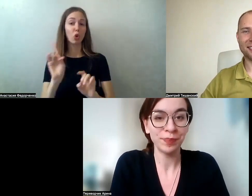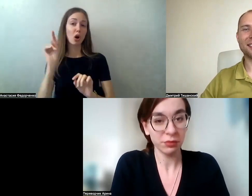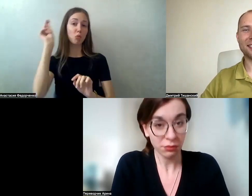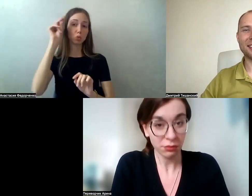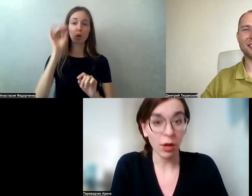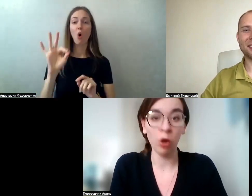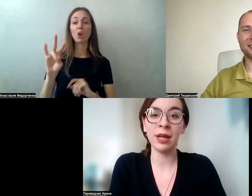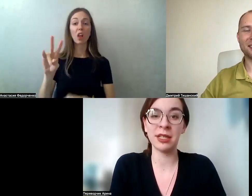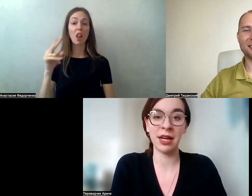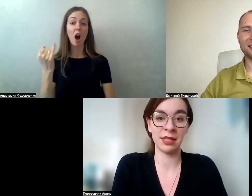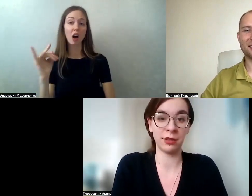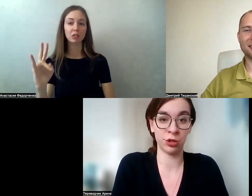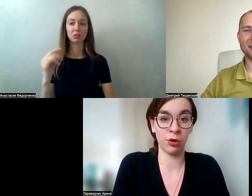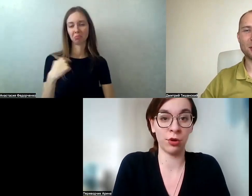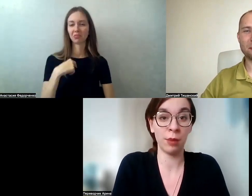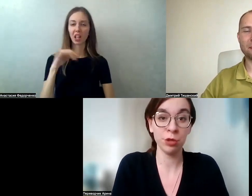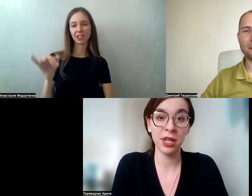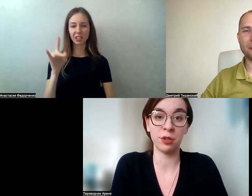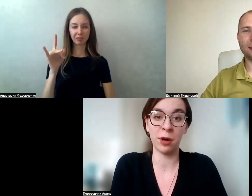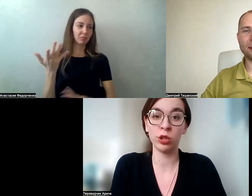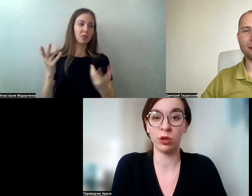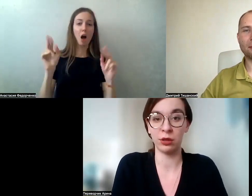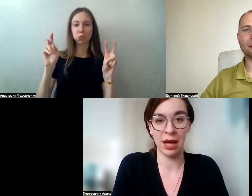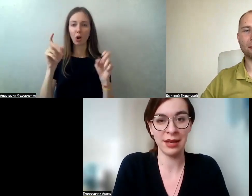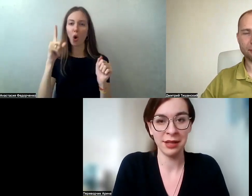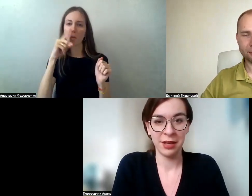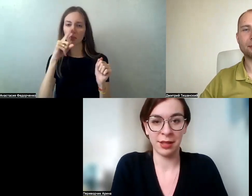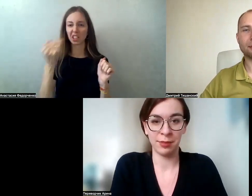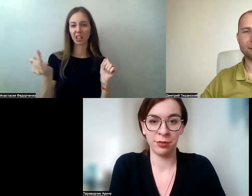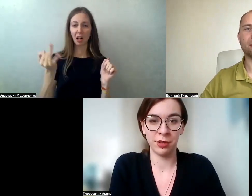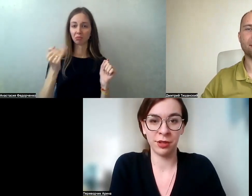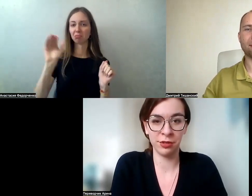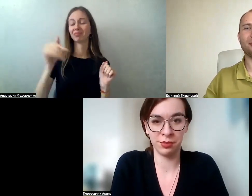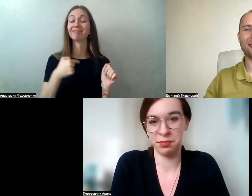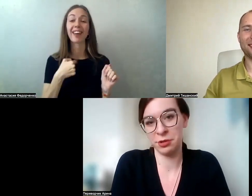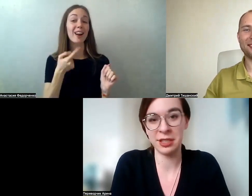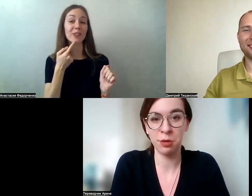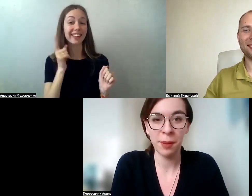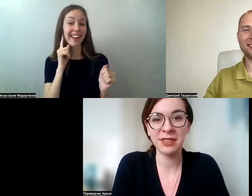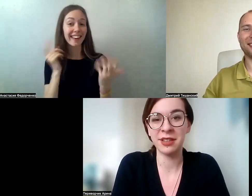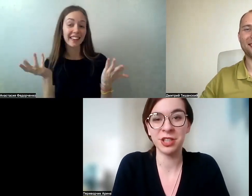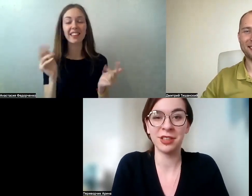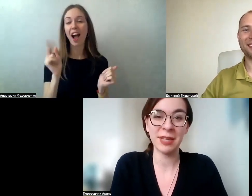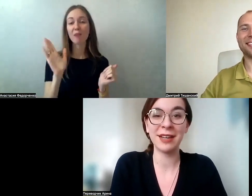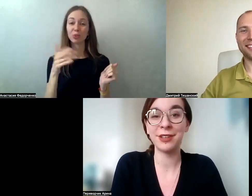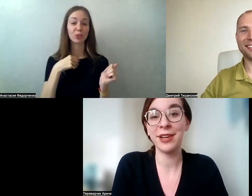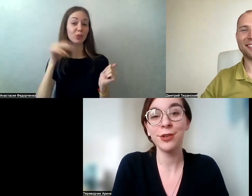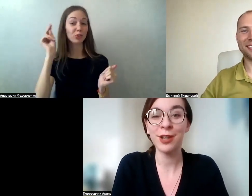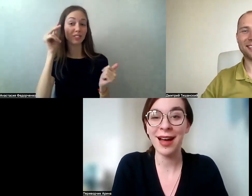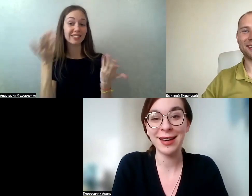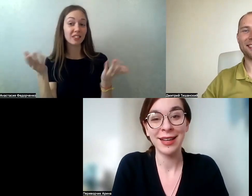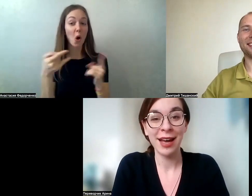Ярового. Он там рассказывал, что обучение все проходит онлайн. Я подумала, просто из любопытства решила написать,